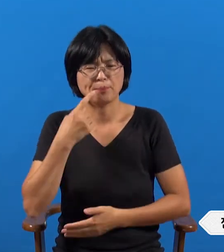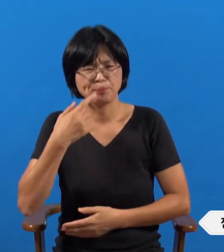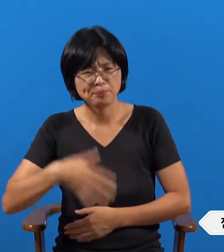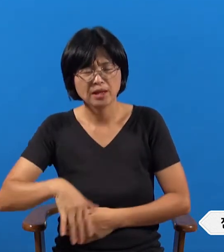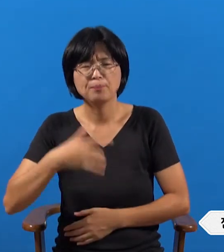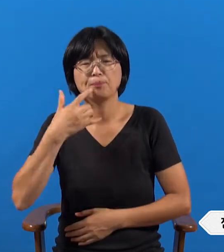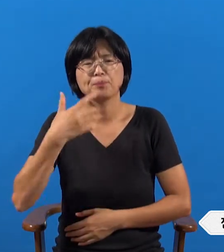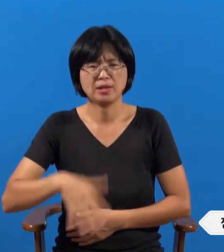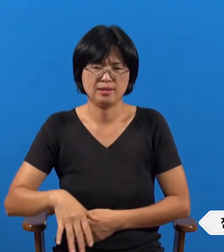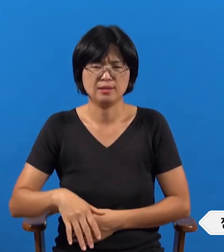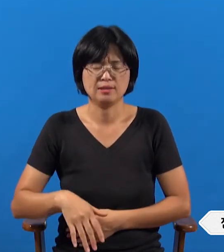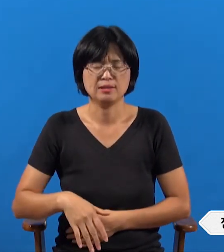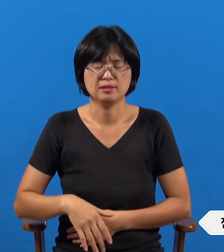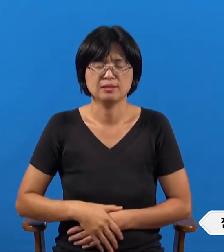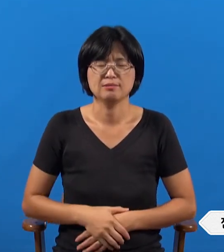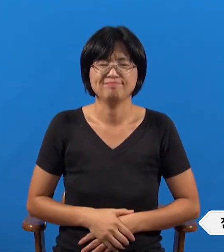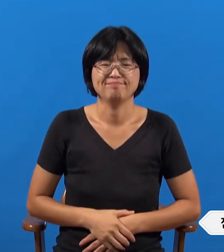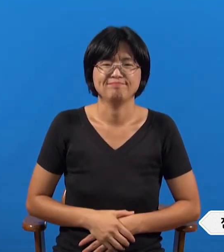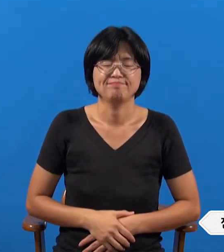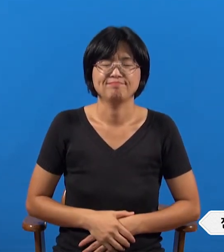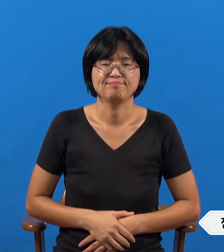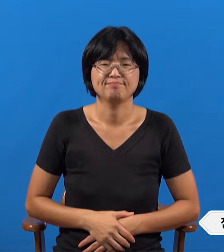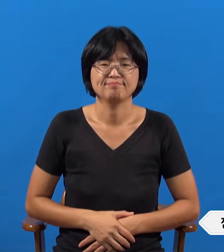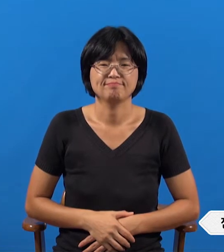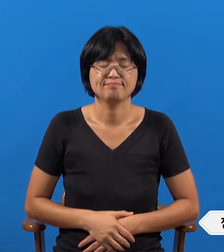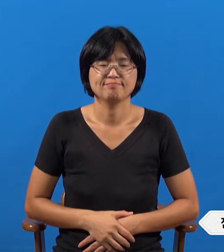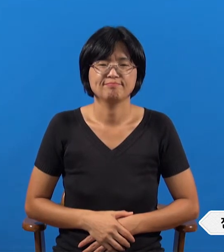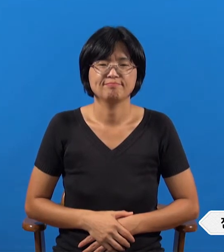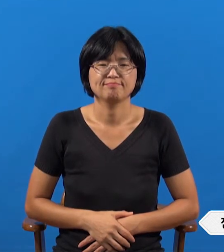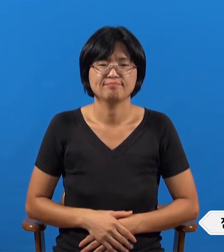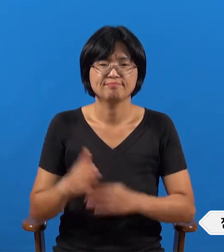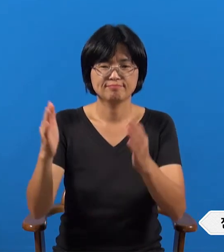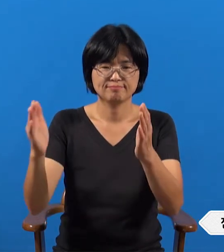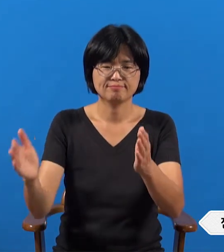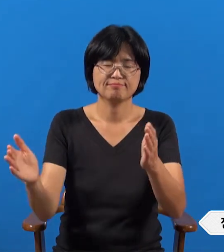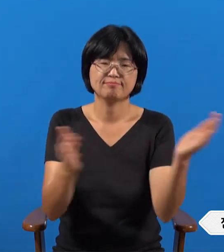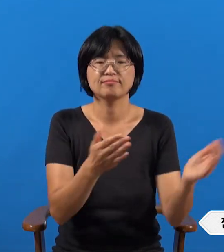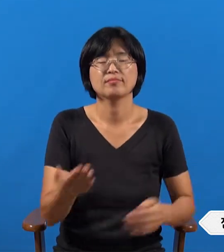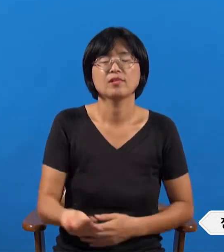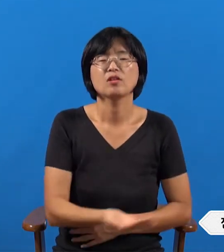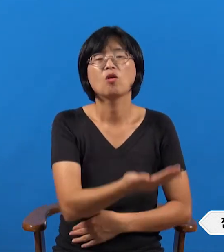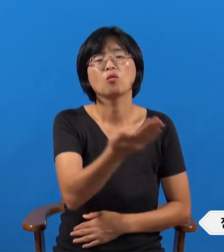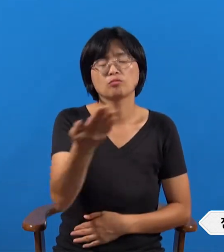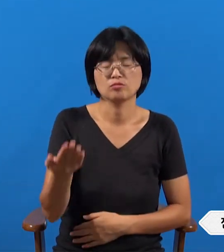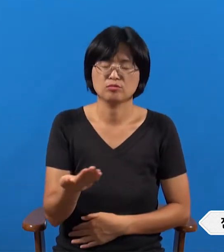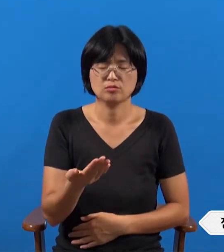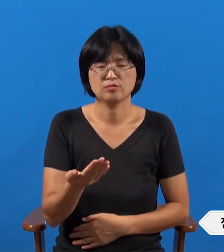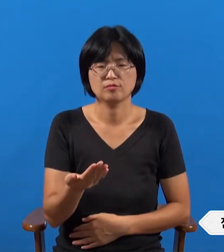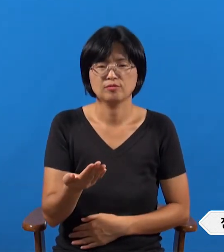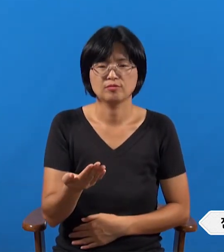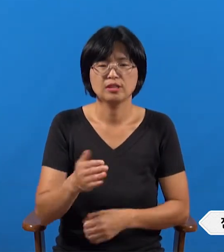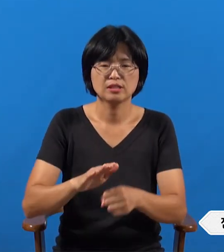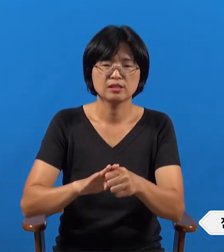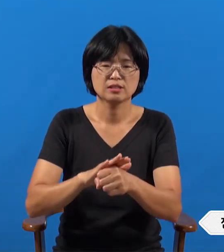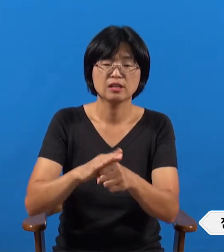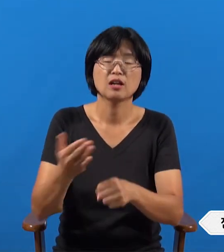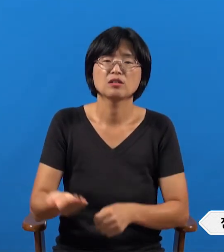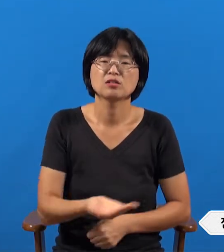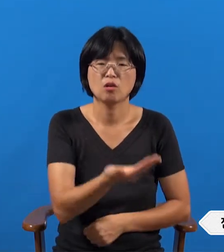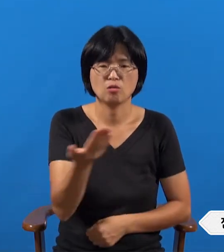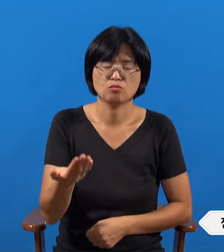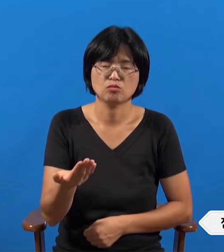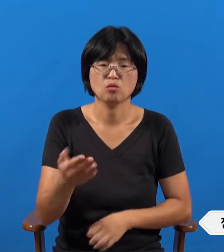때문에 힘들어진다라는 스터디를 본 적이 있습니다. 사랑하는 여러분, 우리가